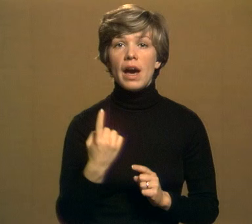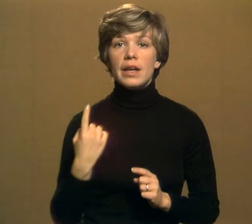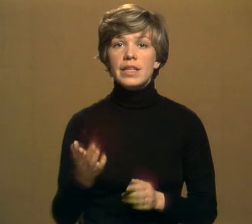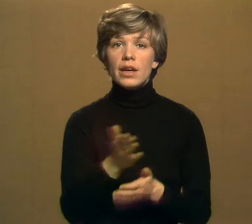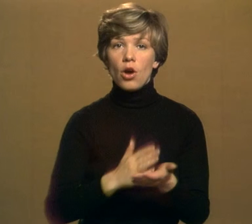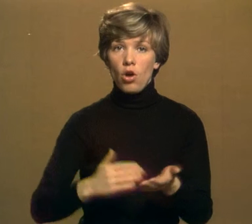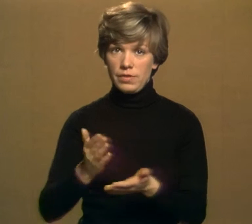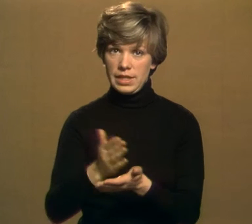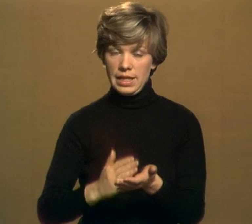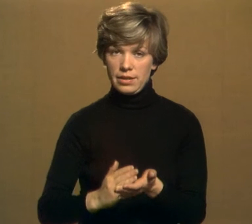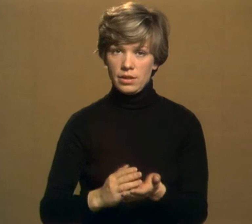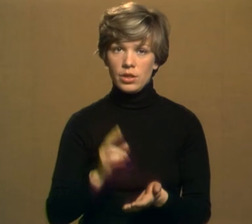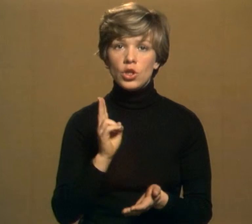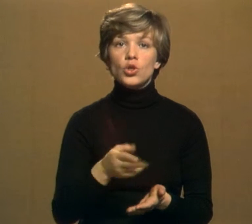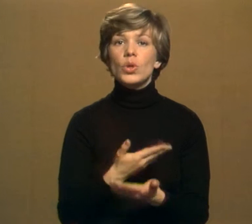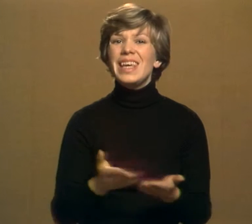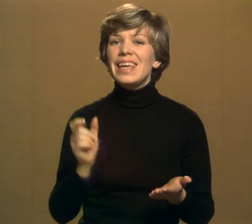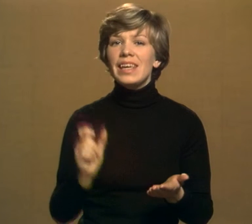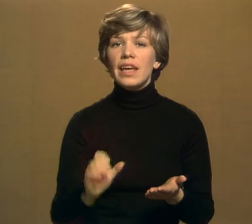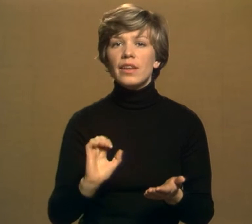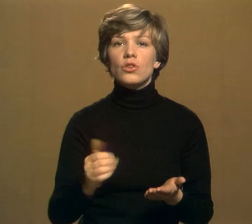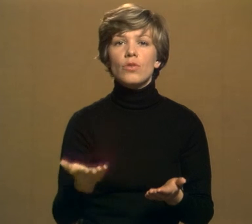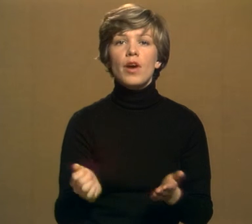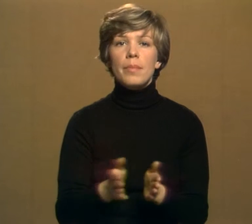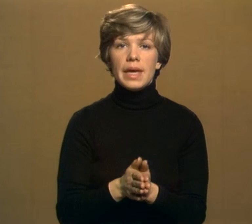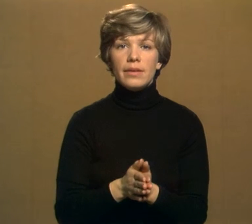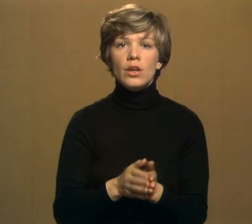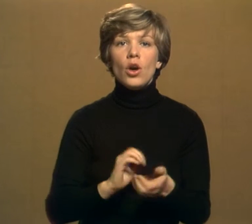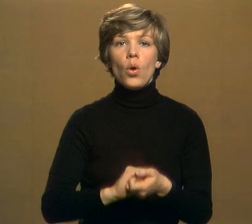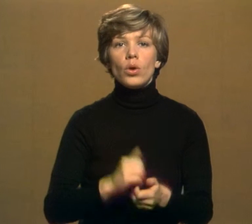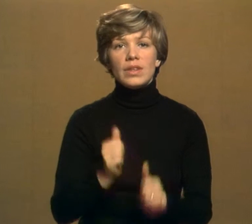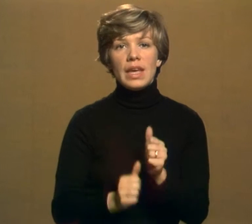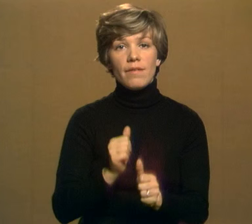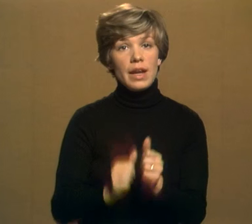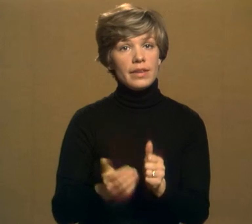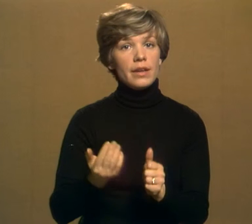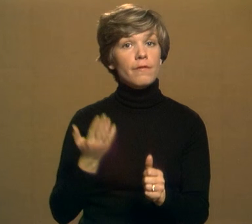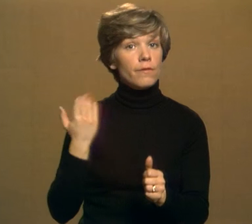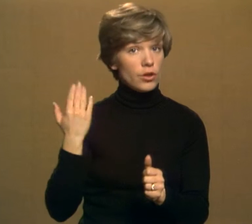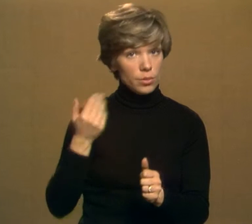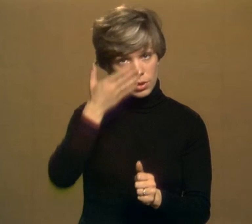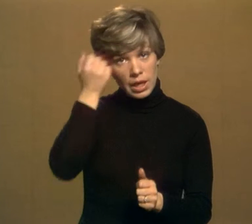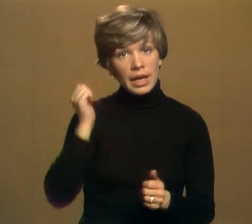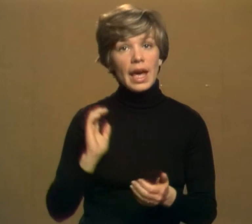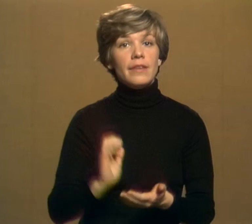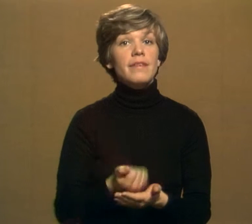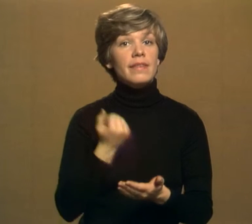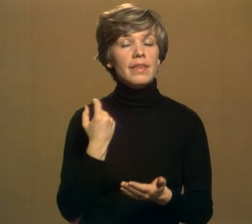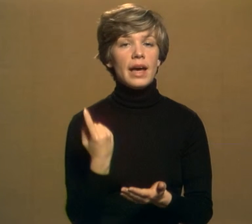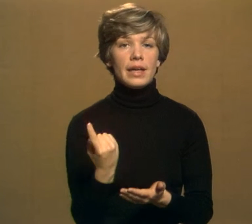varje avsnitt. Så ingen som var med och tävlade förut kan vinna